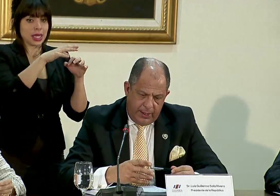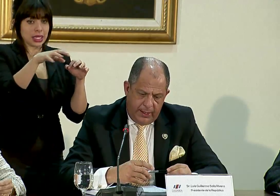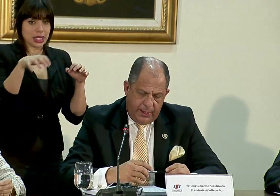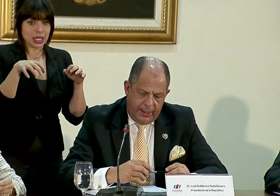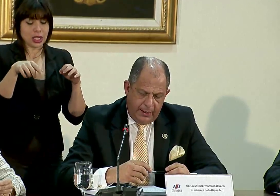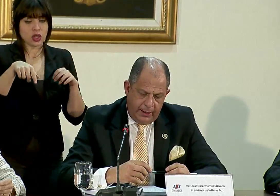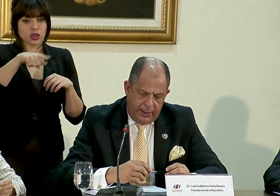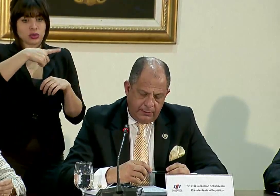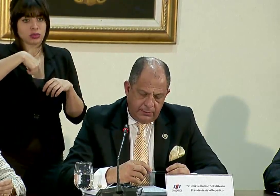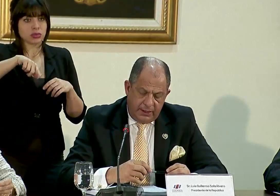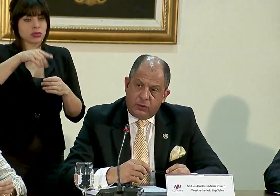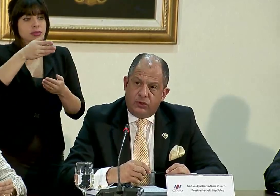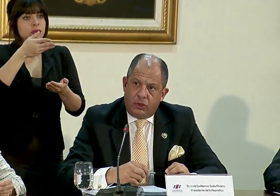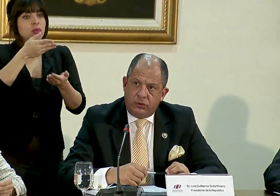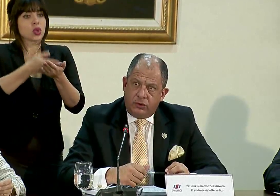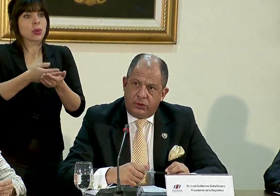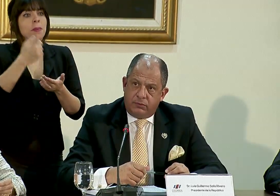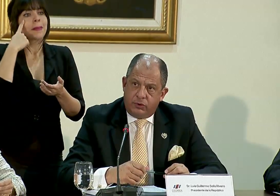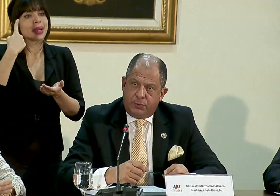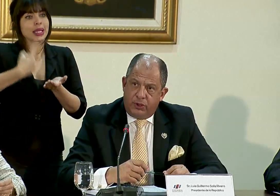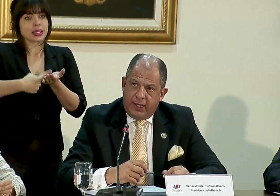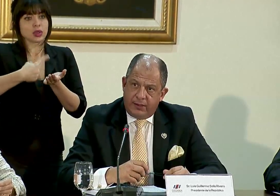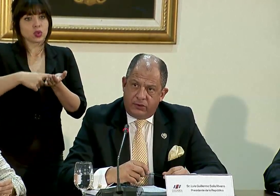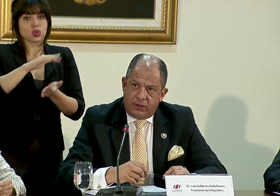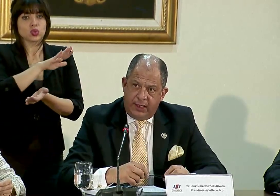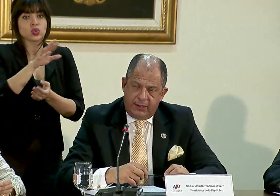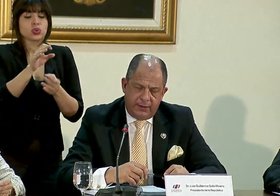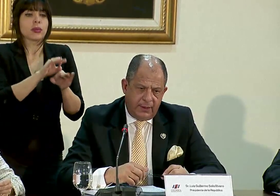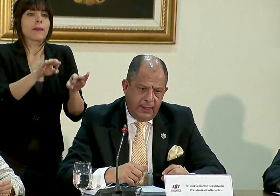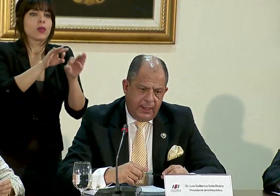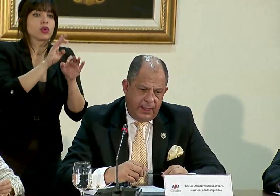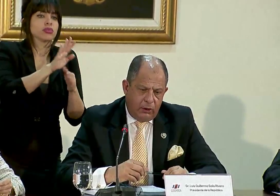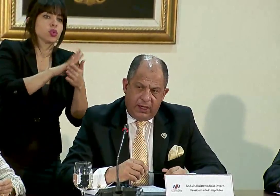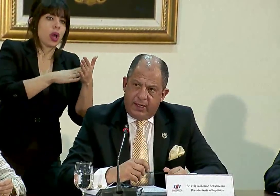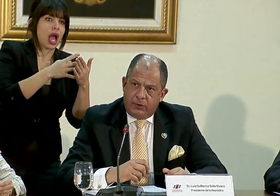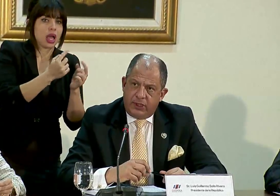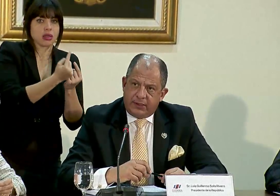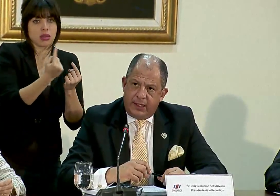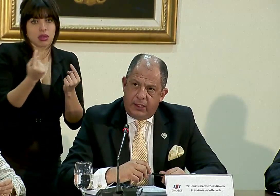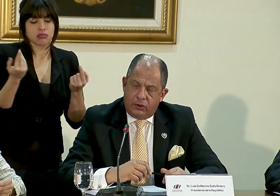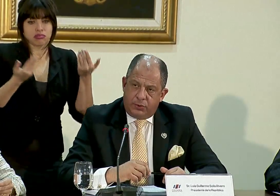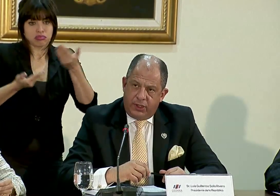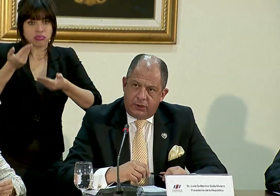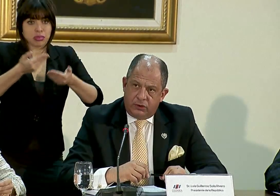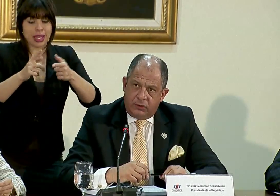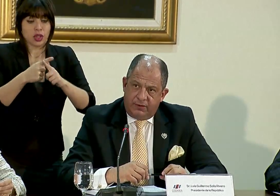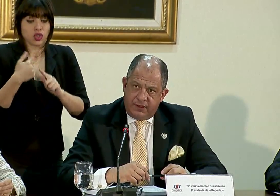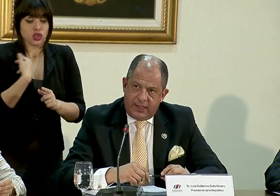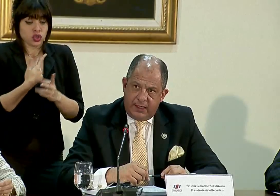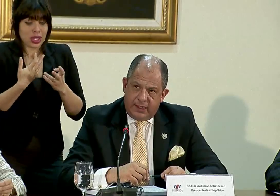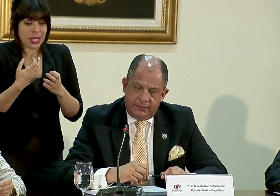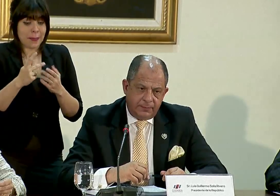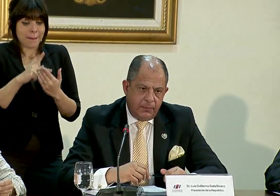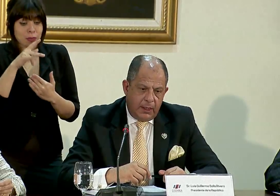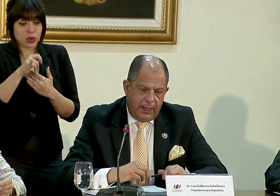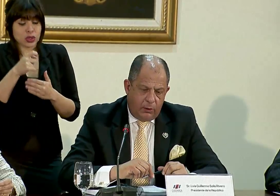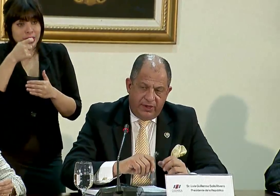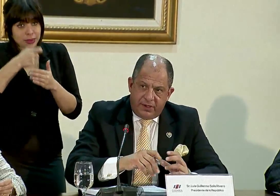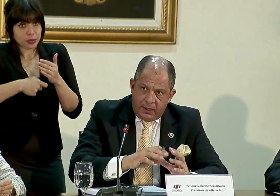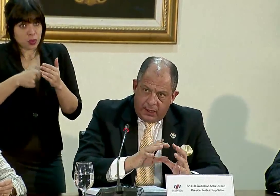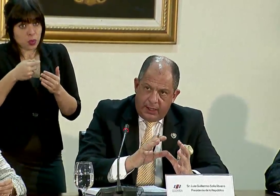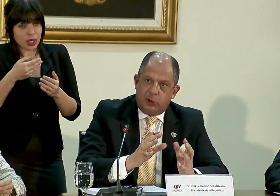en discusión sus prioridades y sus agendas y lo que queremos es que los proyectos de fiscalidad